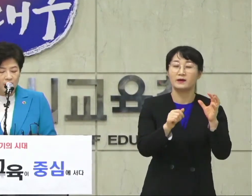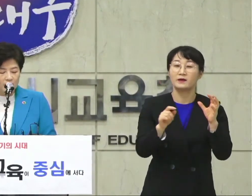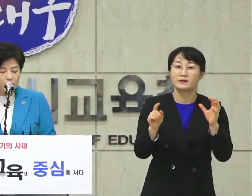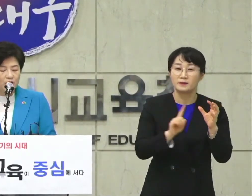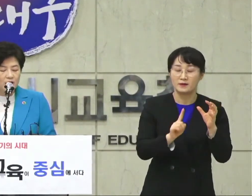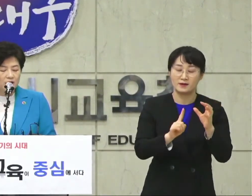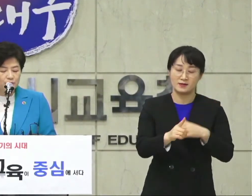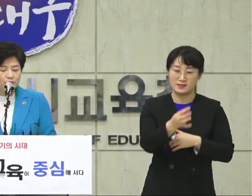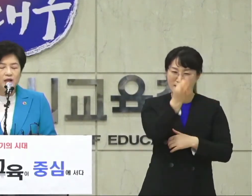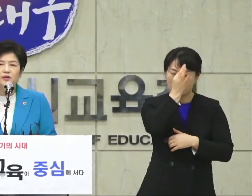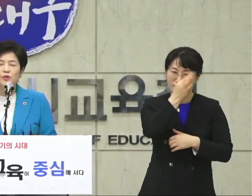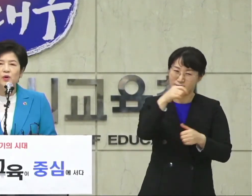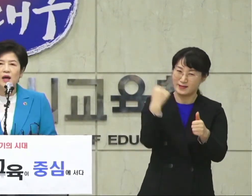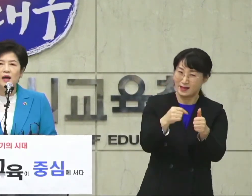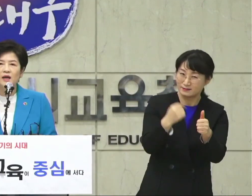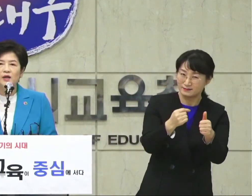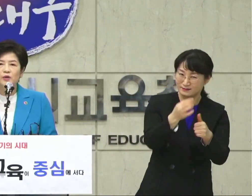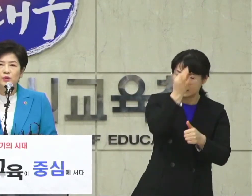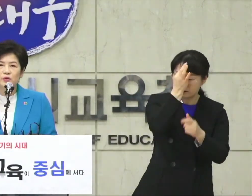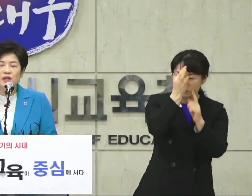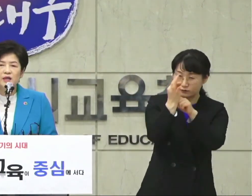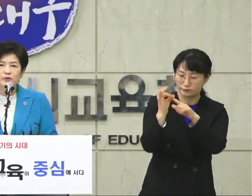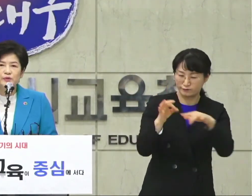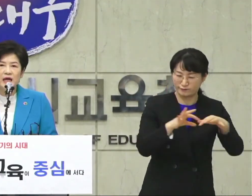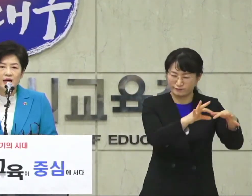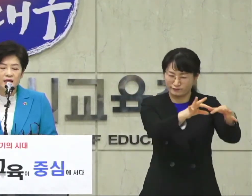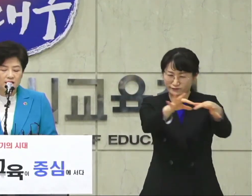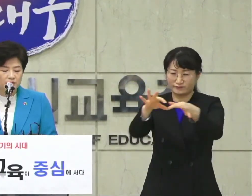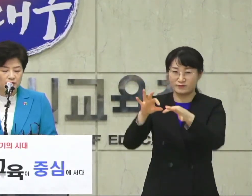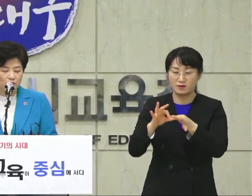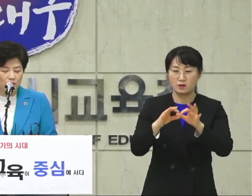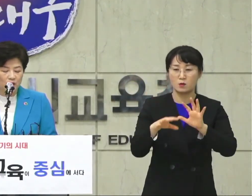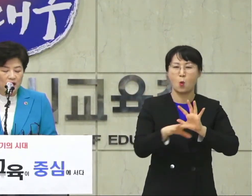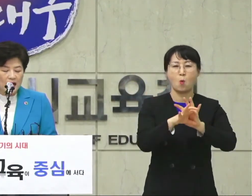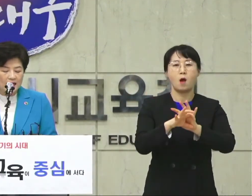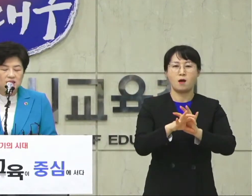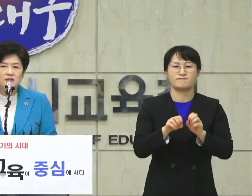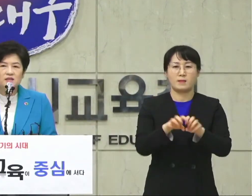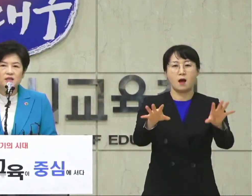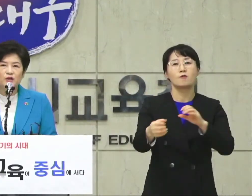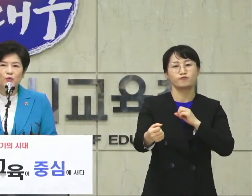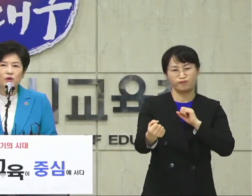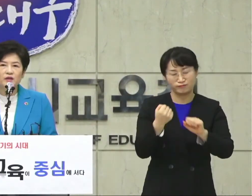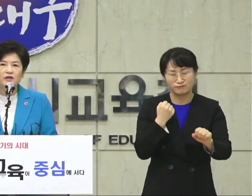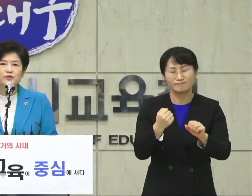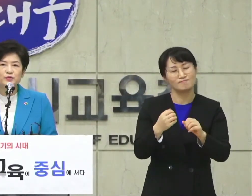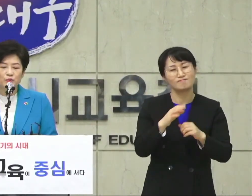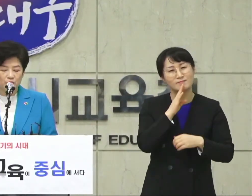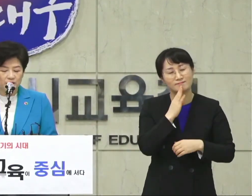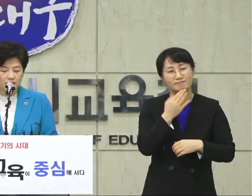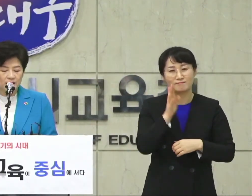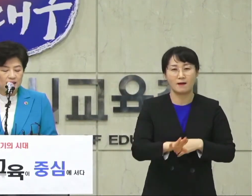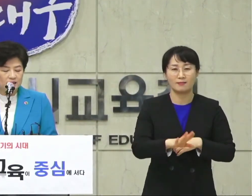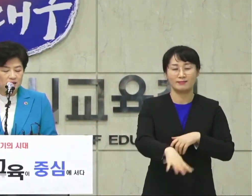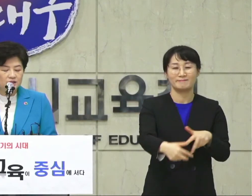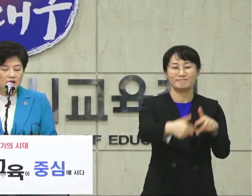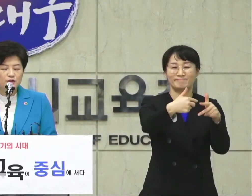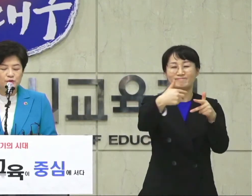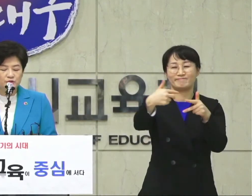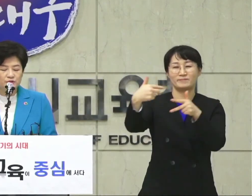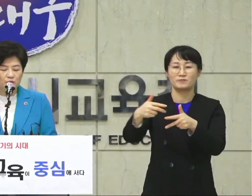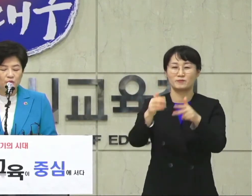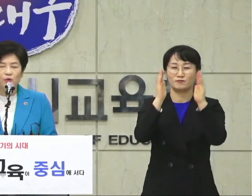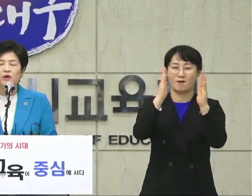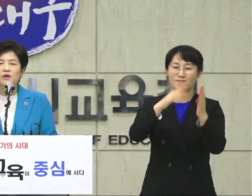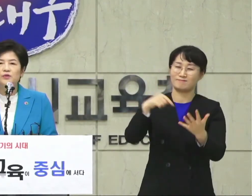추진해온 에듀텍 인프라를 통해 코로나19 상황에서도 안정적인 원격 수업을